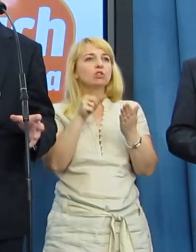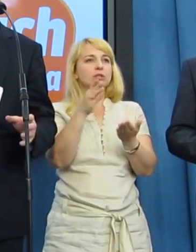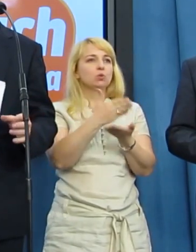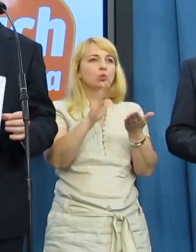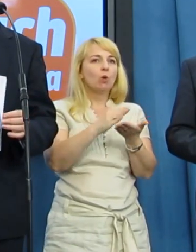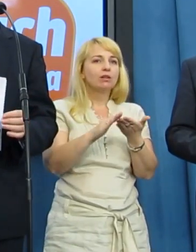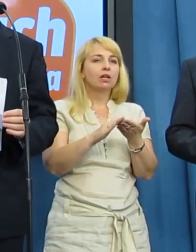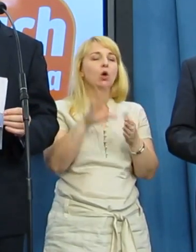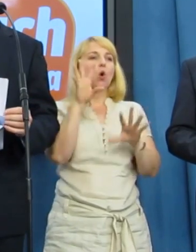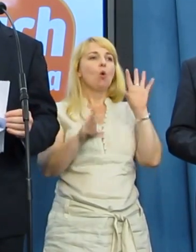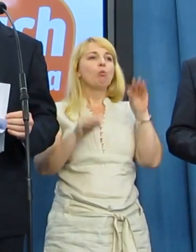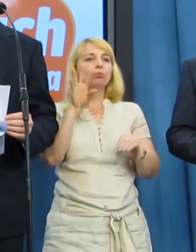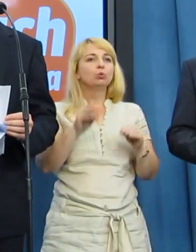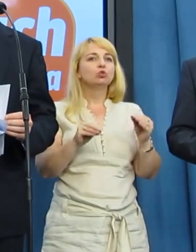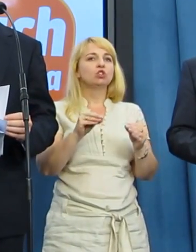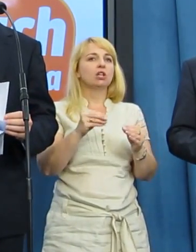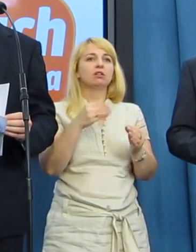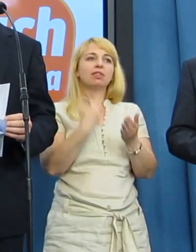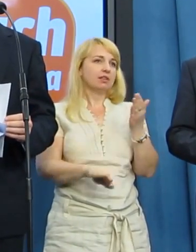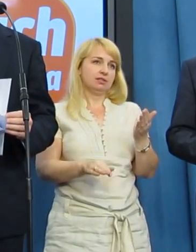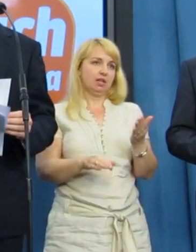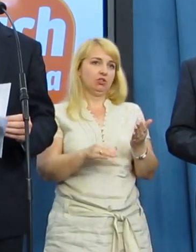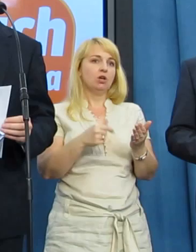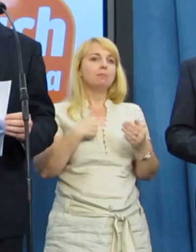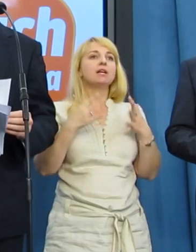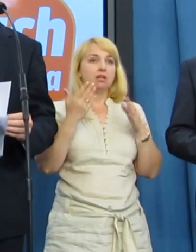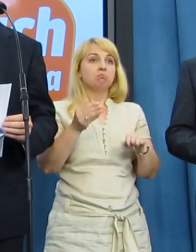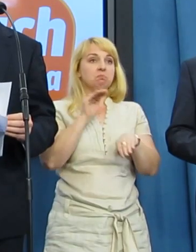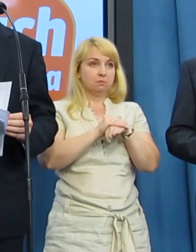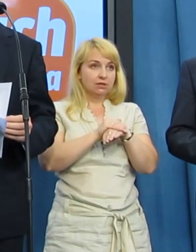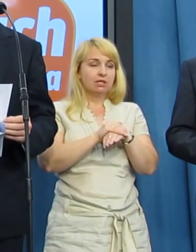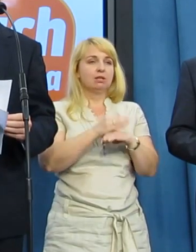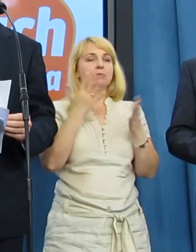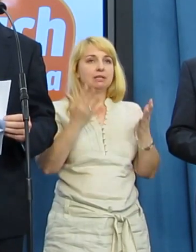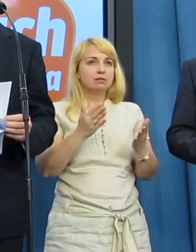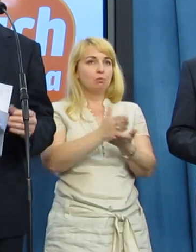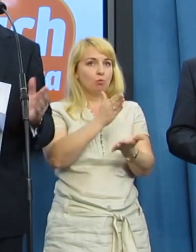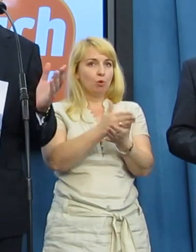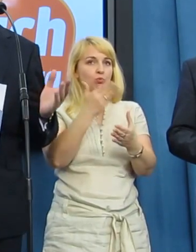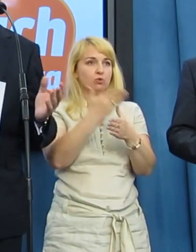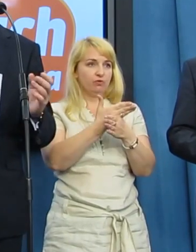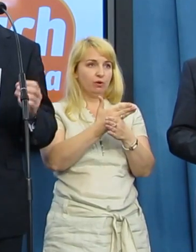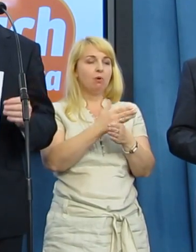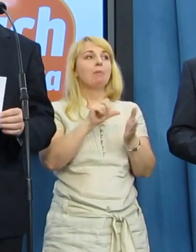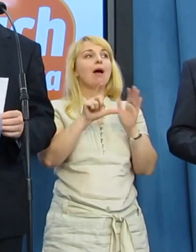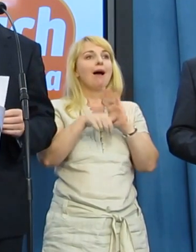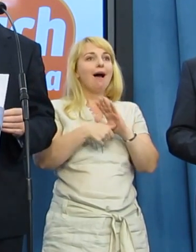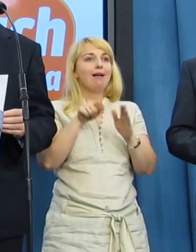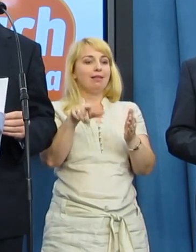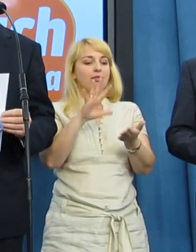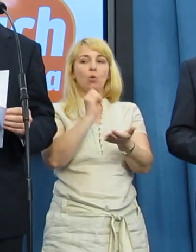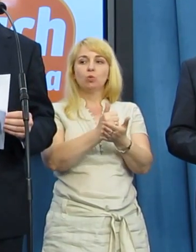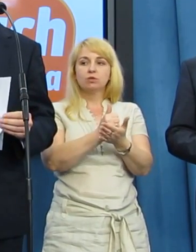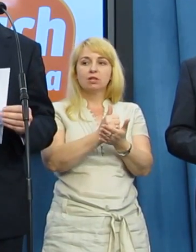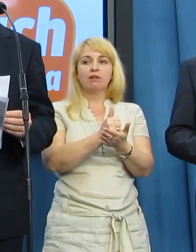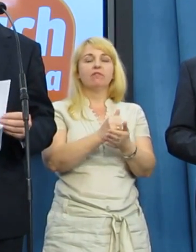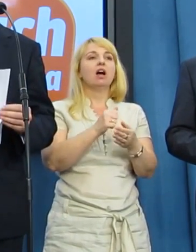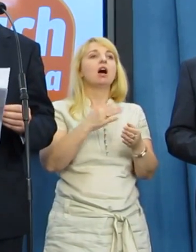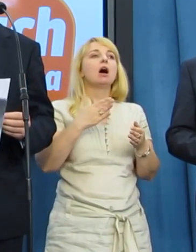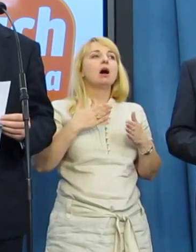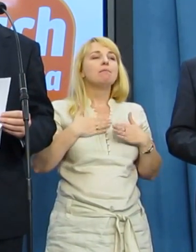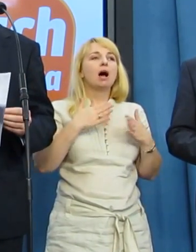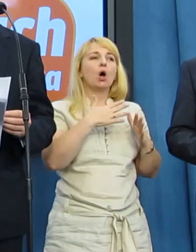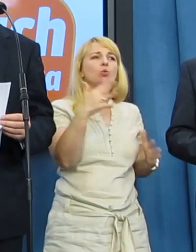budżet niewiele straci. I generalnie my jako Ruch Palikota oczywiście zgadzamy się z tą ideą, ale ta ustawa, tak powiedział przed chwilą pan poseł Borkowski, zawiera szereg